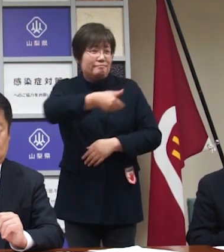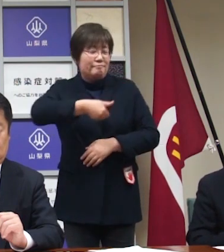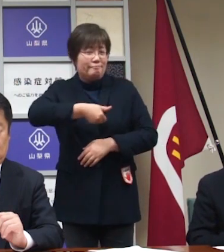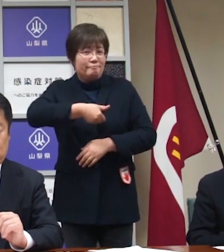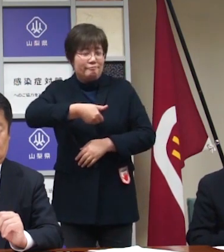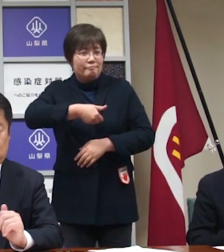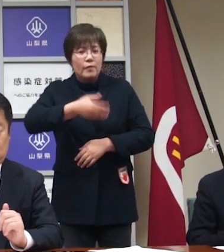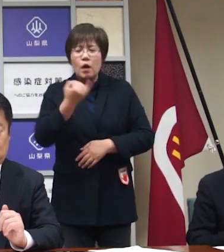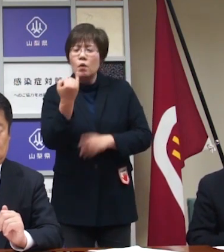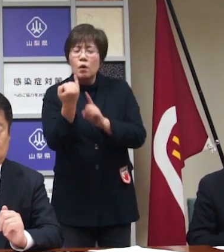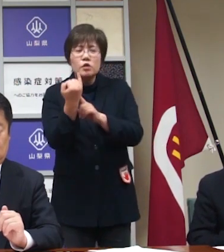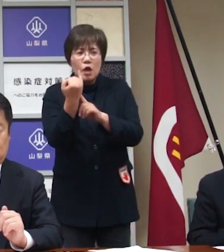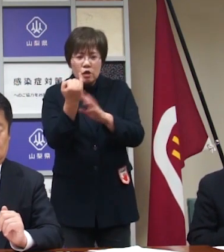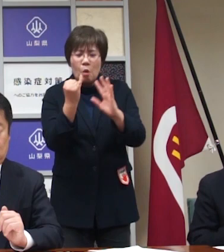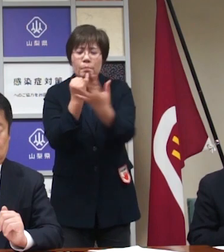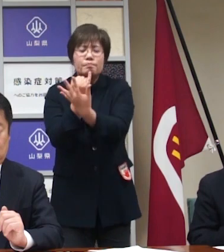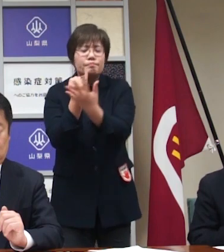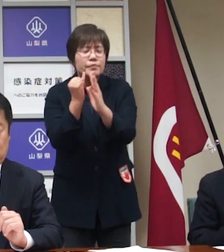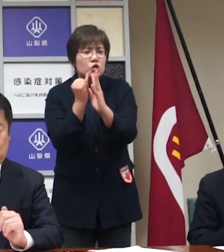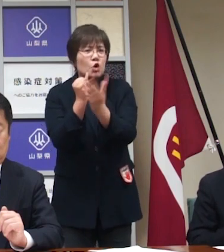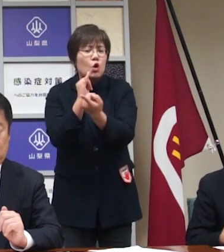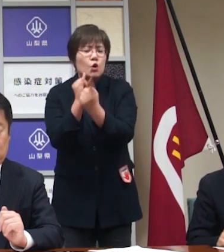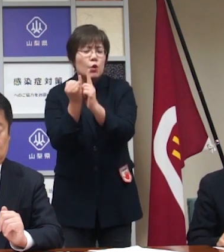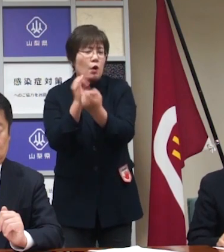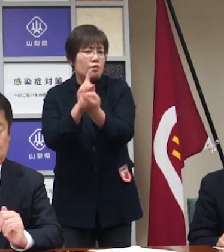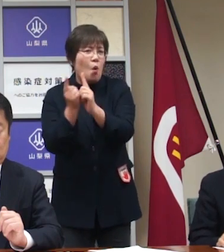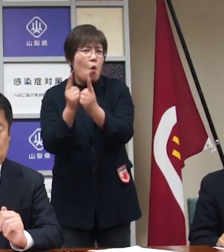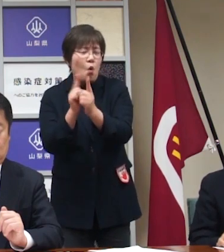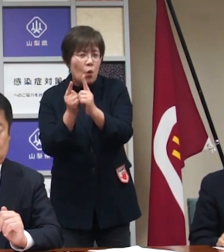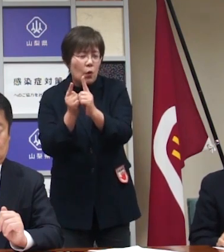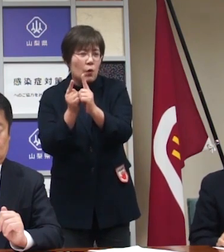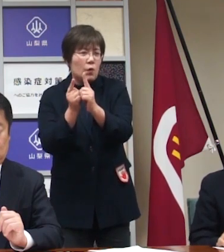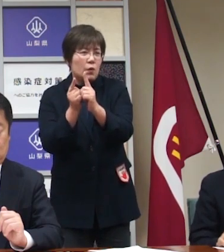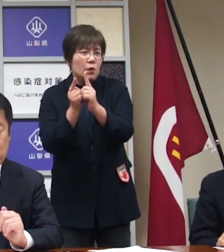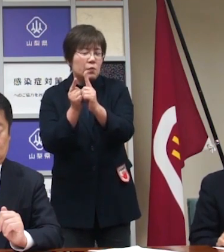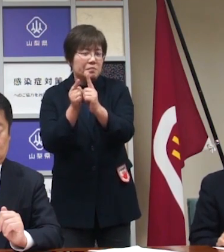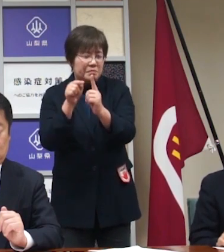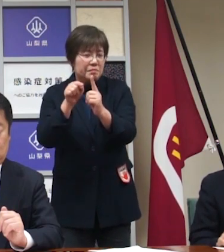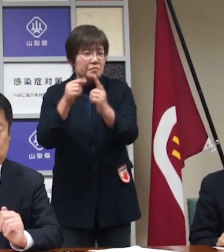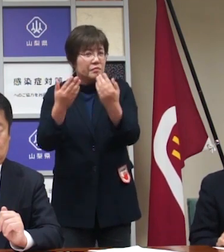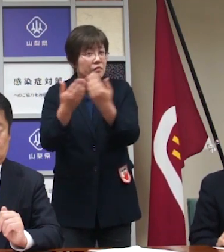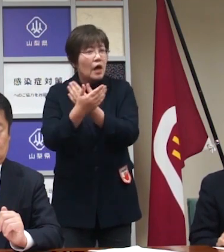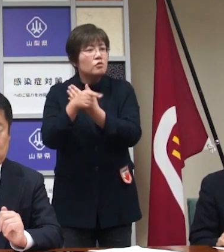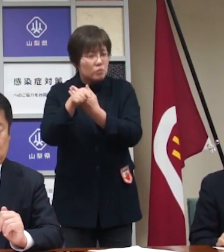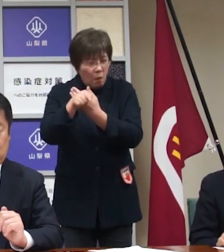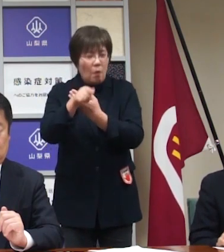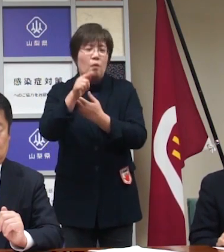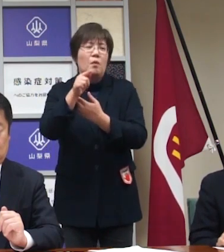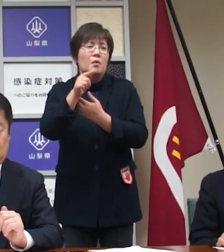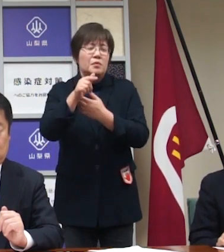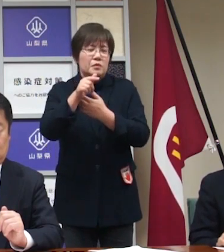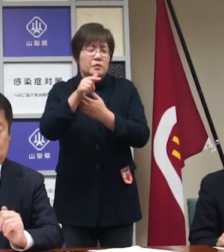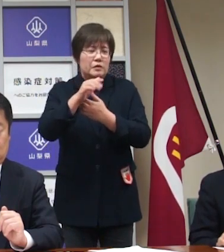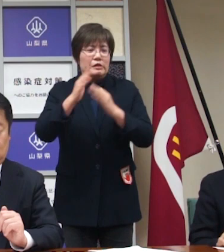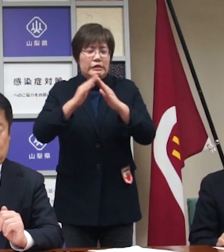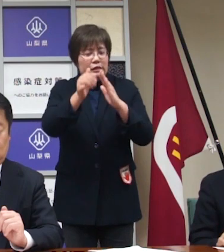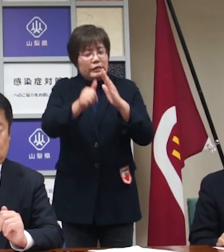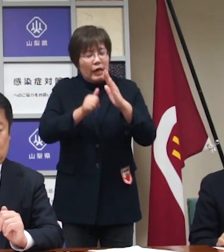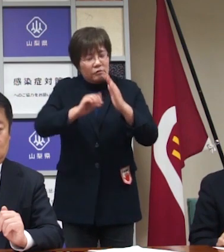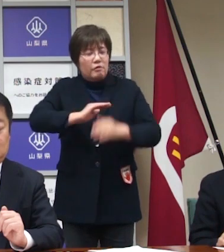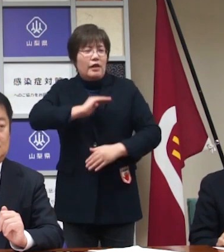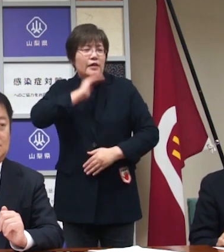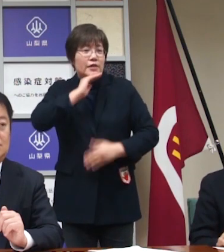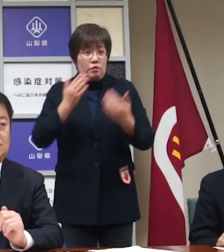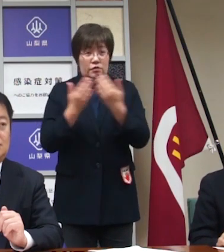濃厚接触になれば、そういうことをお願いをするということになりますので、本当に濃